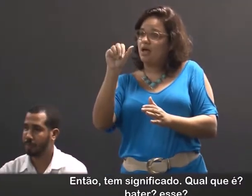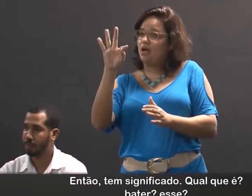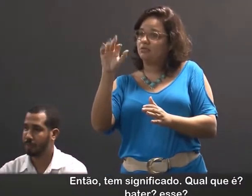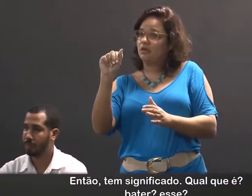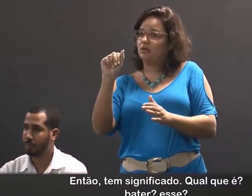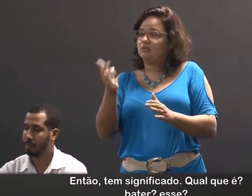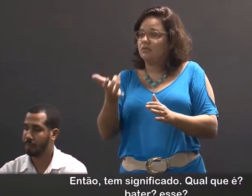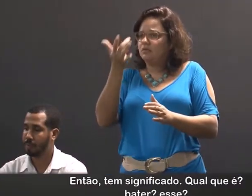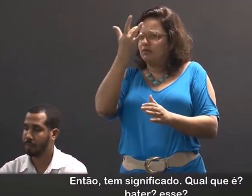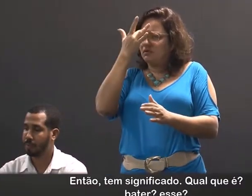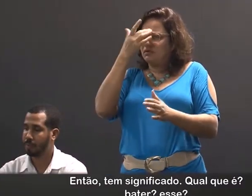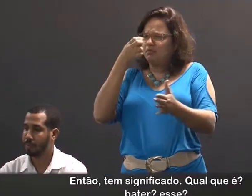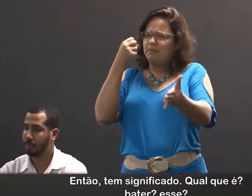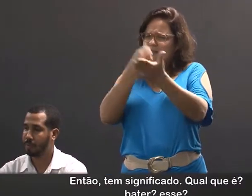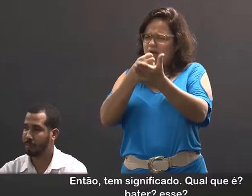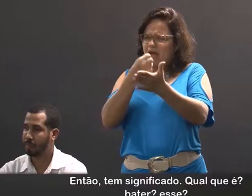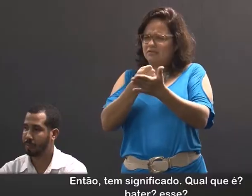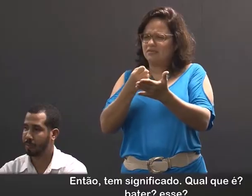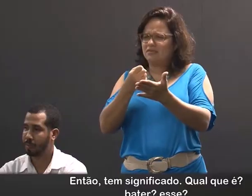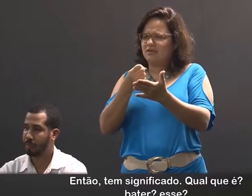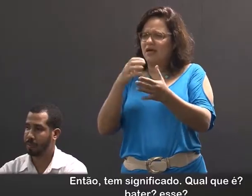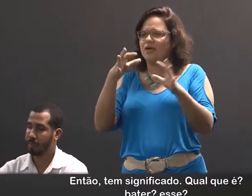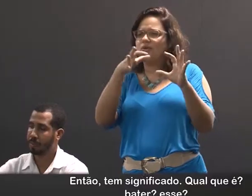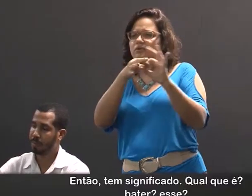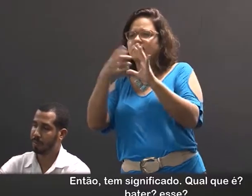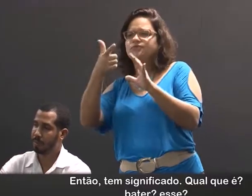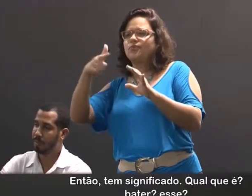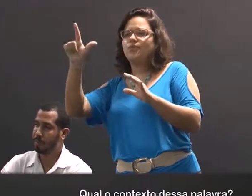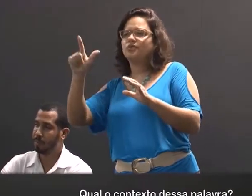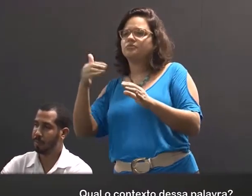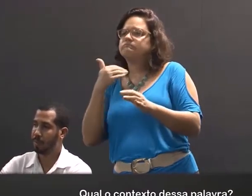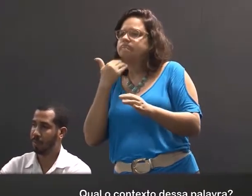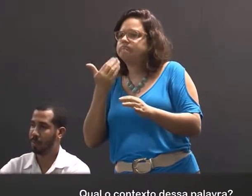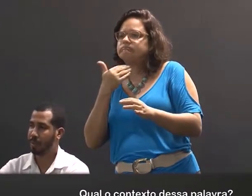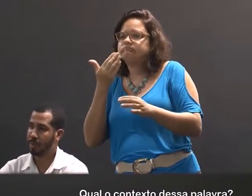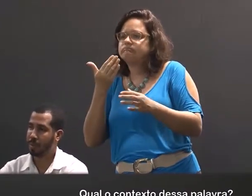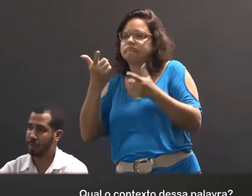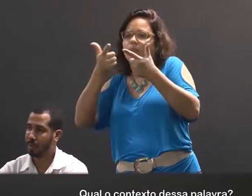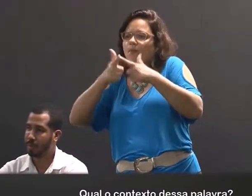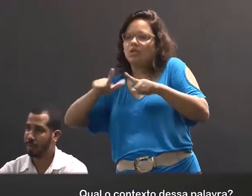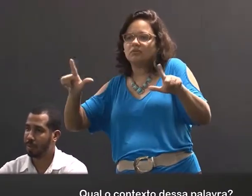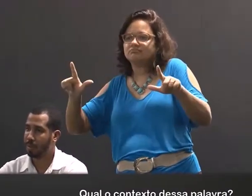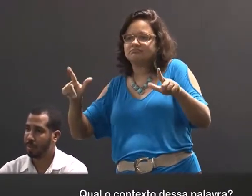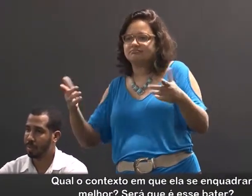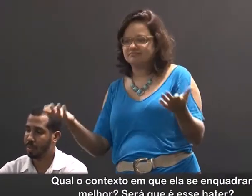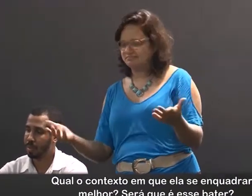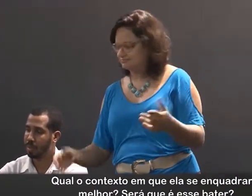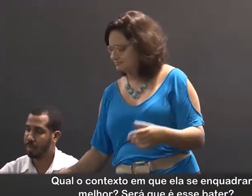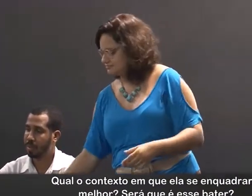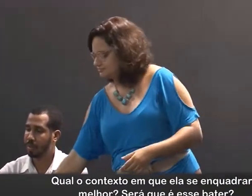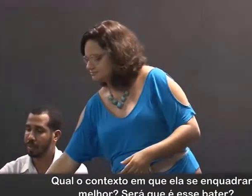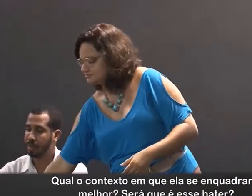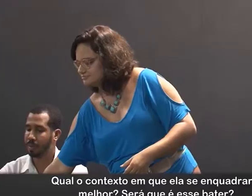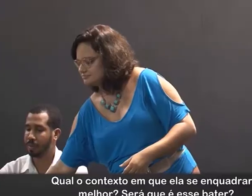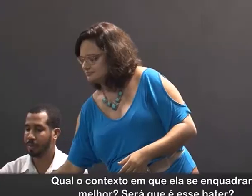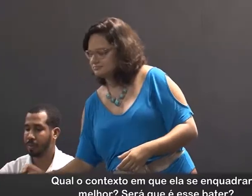um significado. Qual que é? Bater é esse? Qual é o contexto dessa palavra? Aonde que ela está? Qual é o